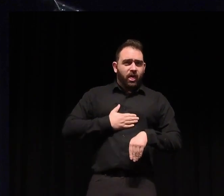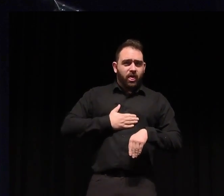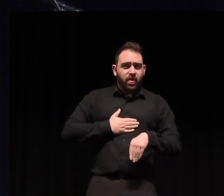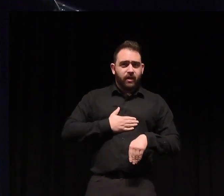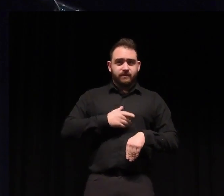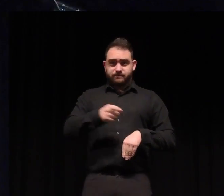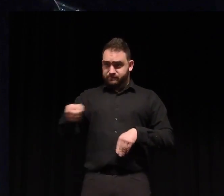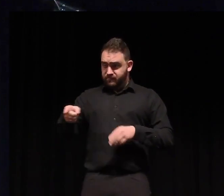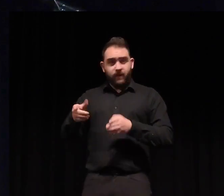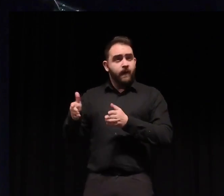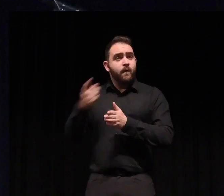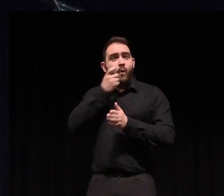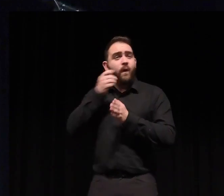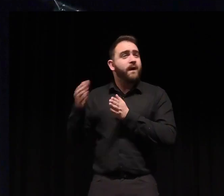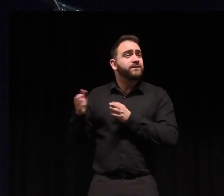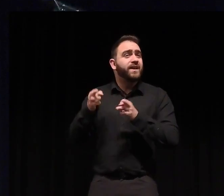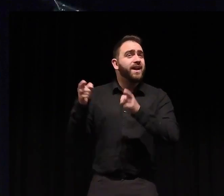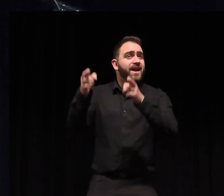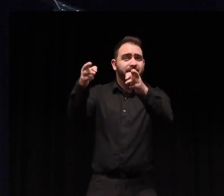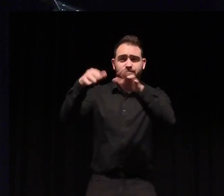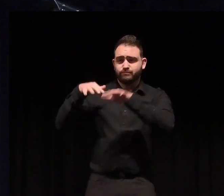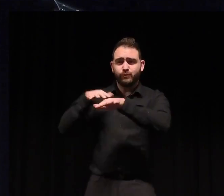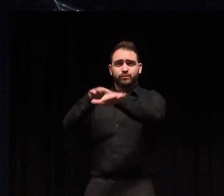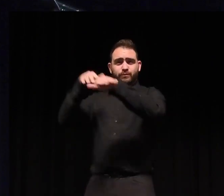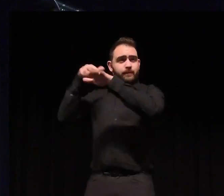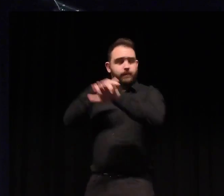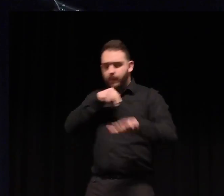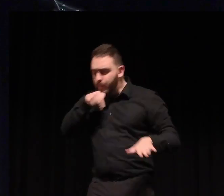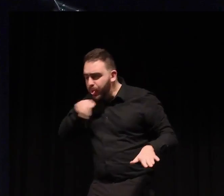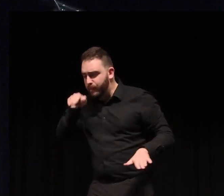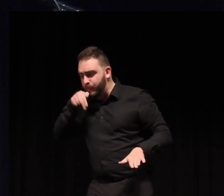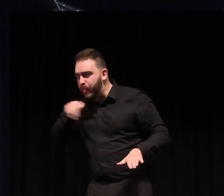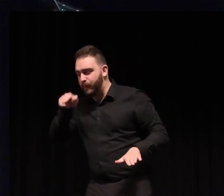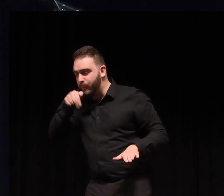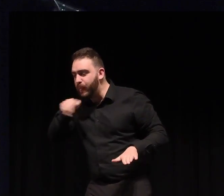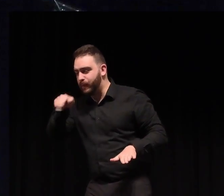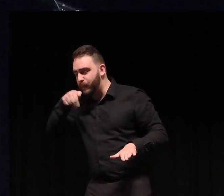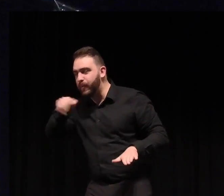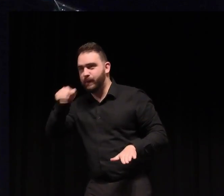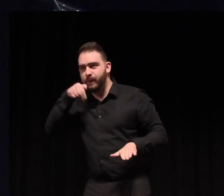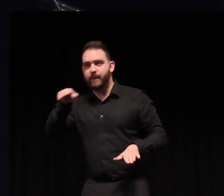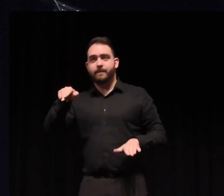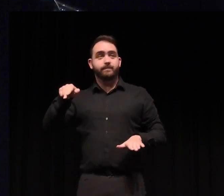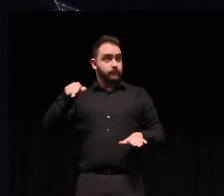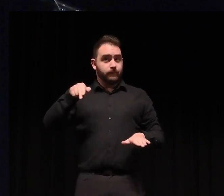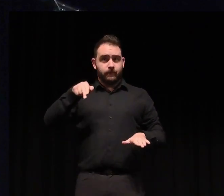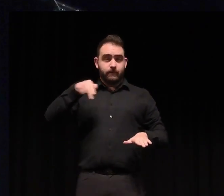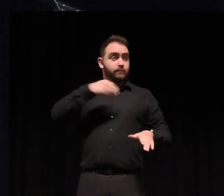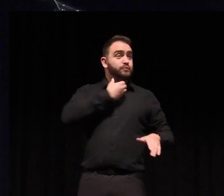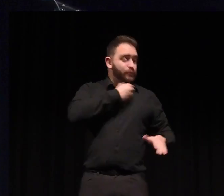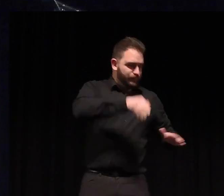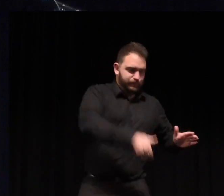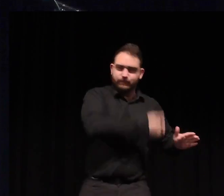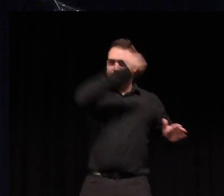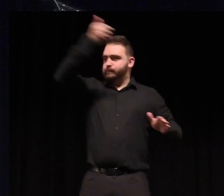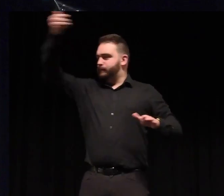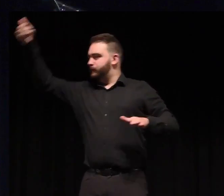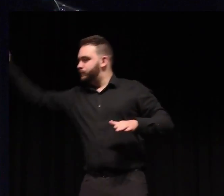mis à laper l'eau. Et là, aussitôt, il y a un poisson qui a sauté hors de l'eau. Et petit loup